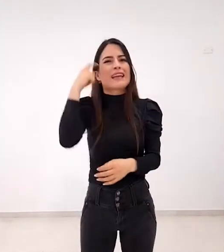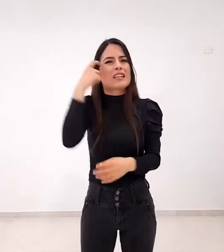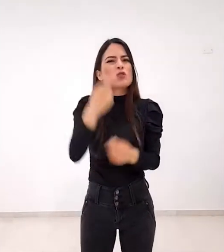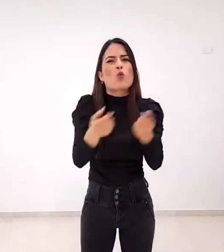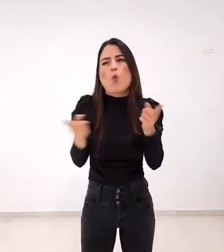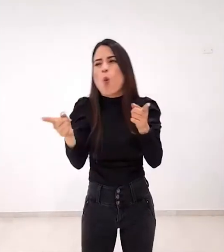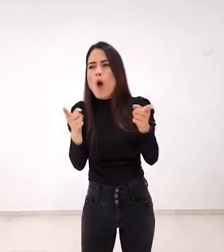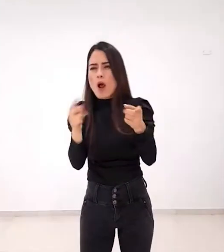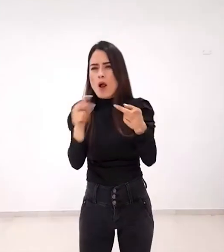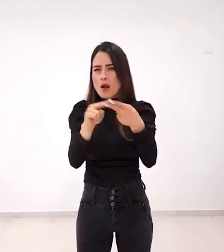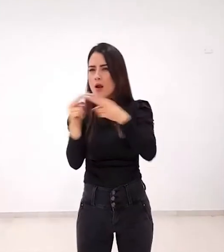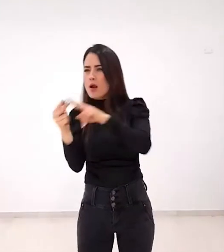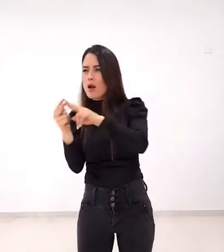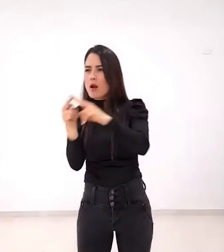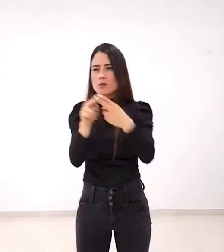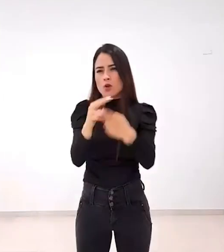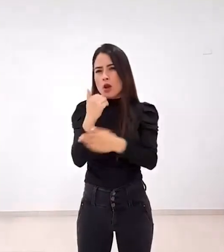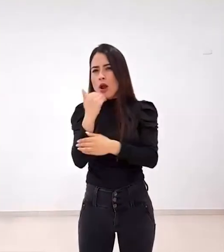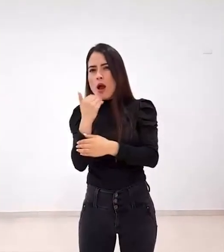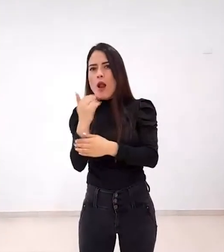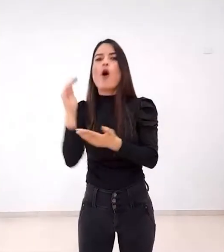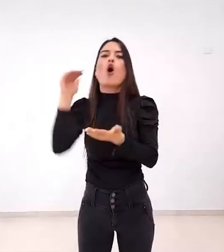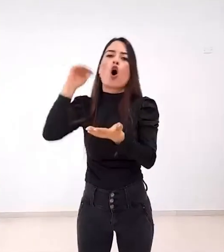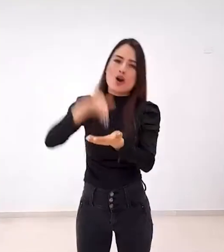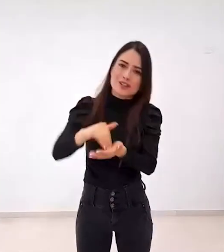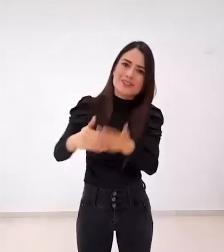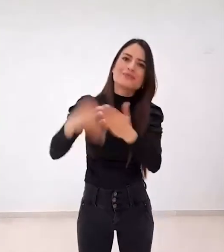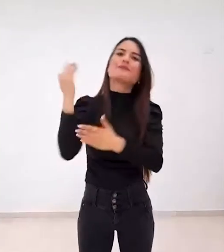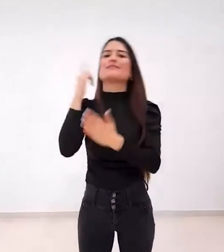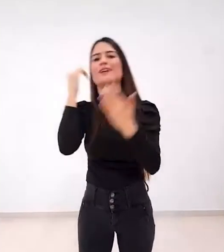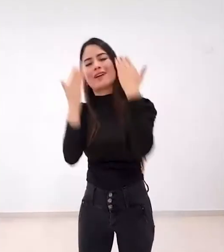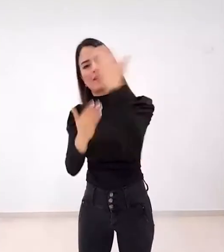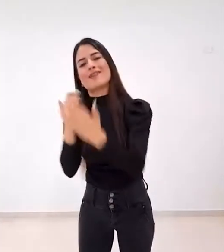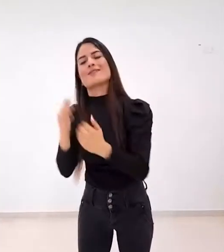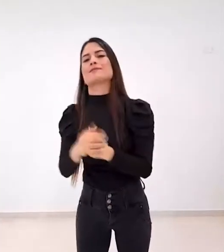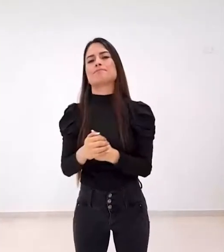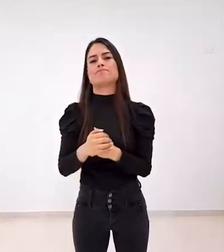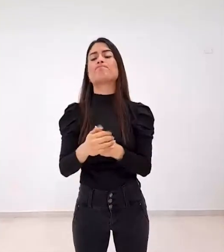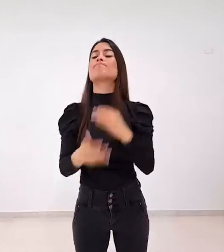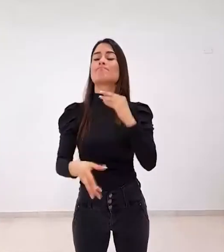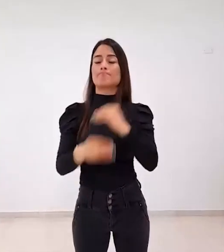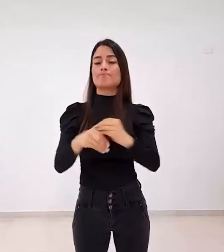es importante también establecer que el cambio de gobierno